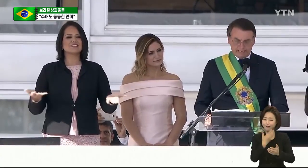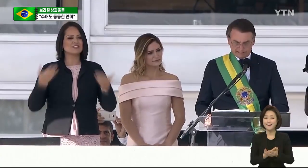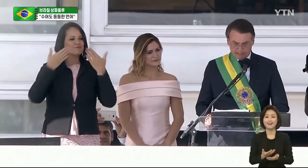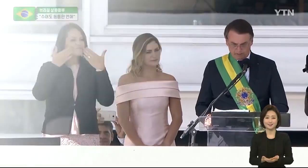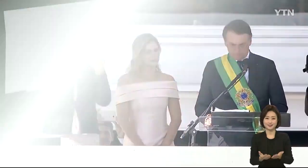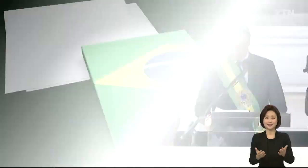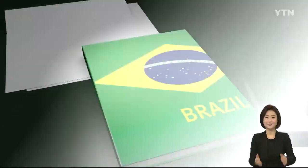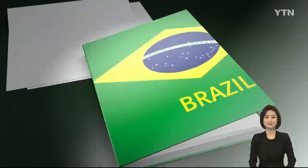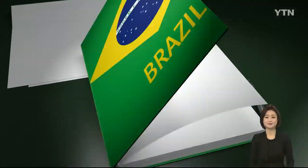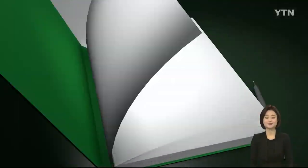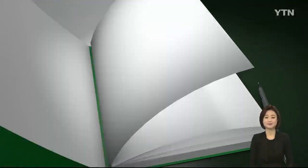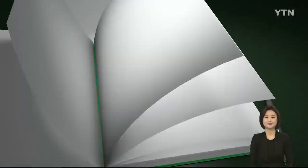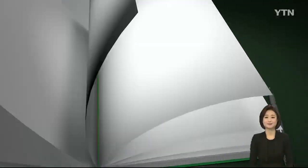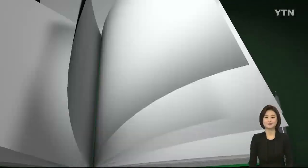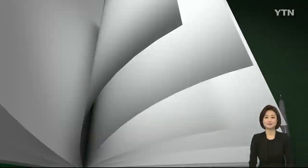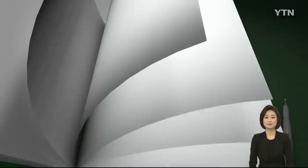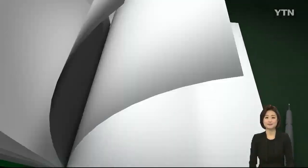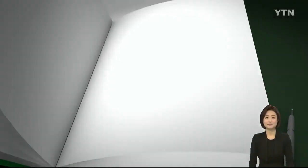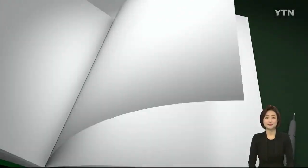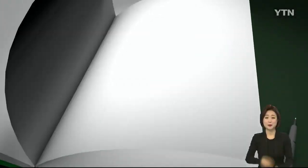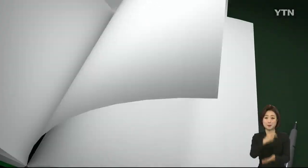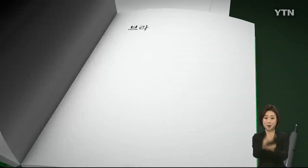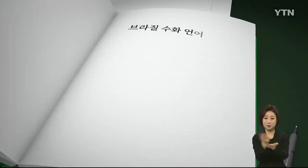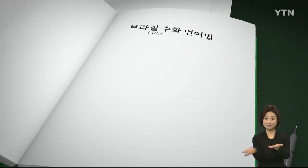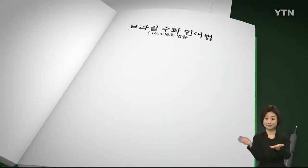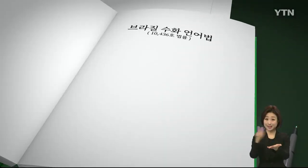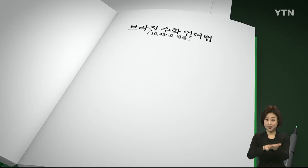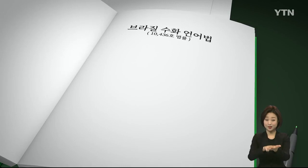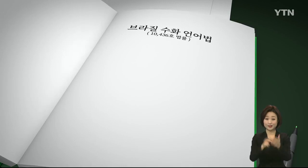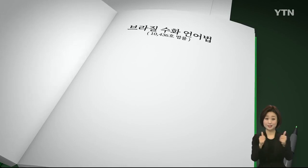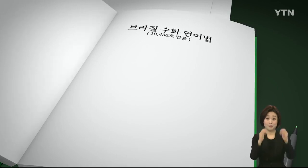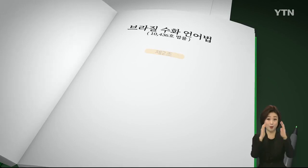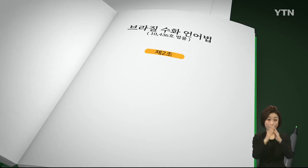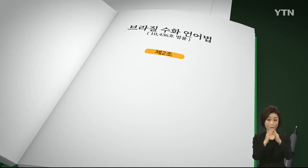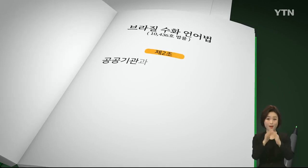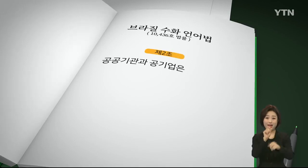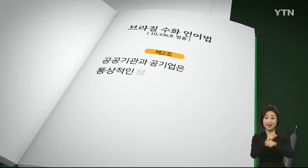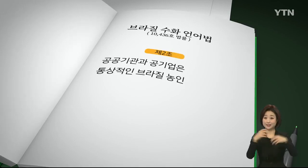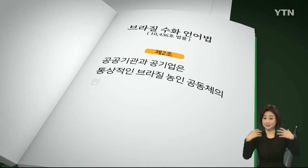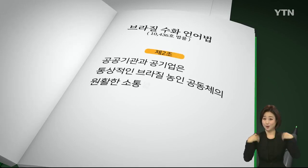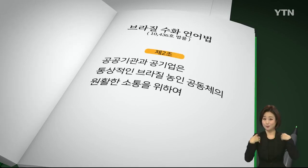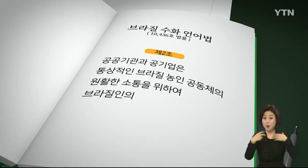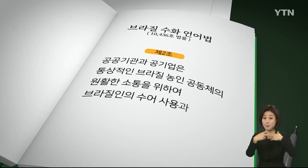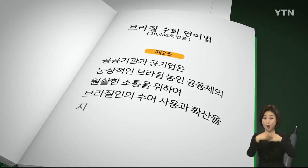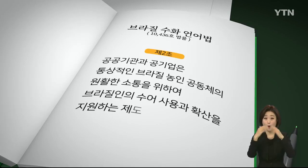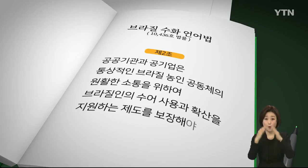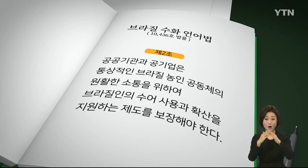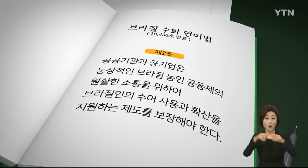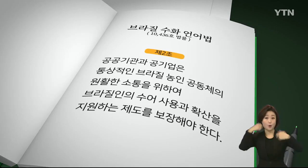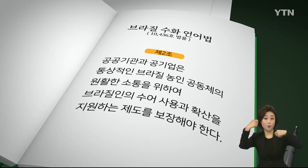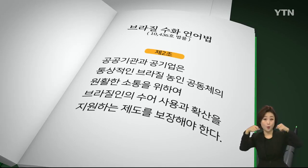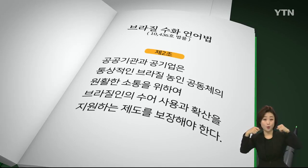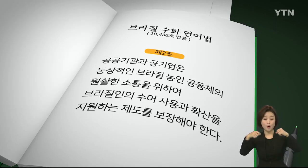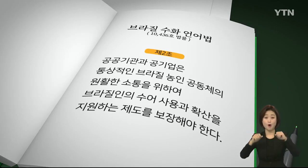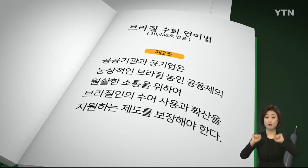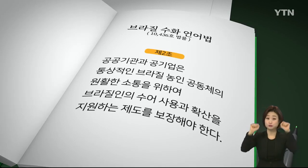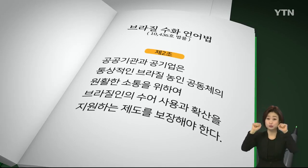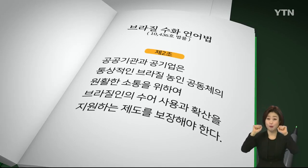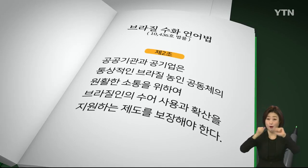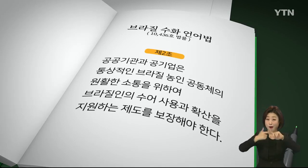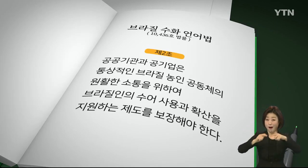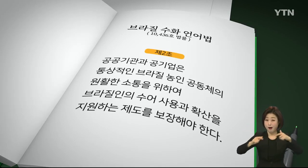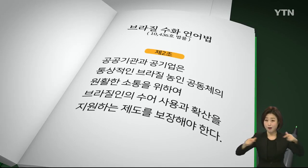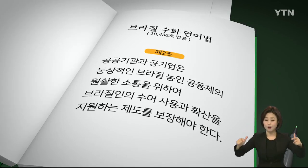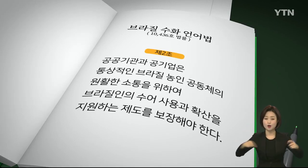강조하고 있습니다. 법 제정에 따라 법원이나 행정기관, 병원은 물론이고요. 공연이나 운동